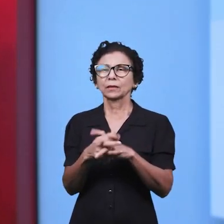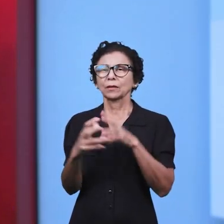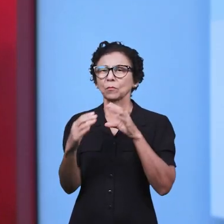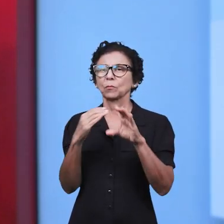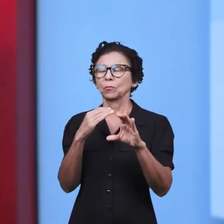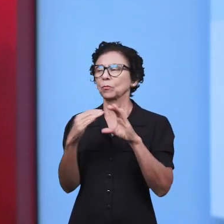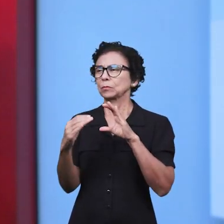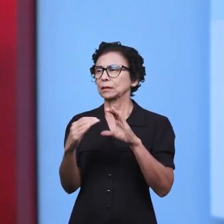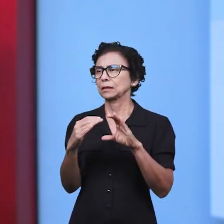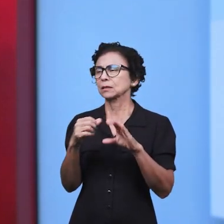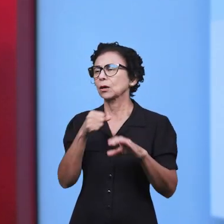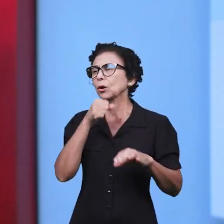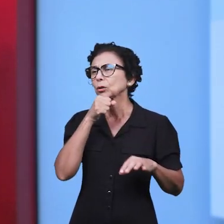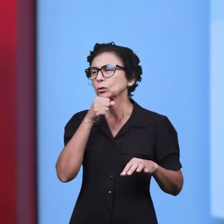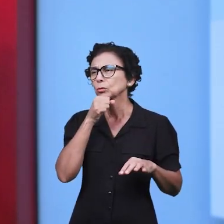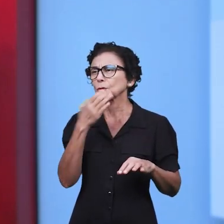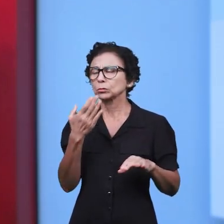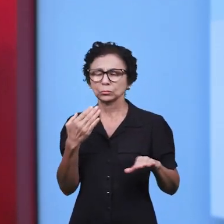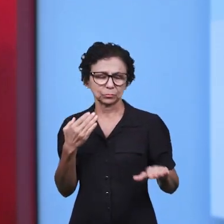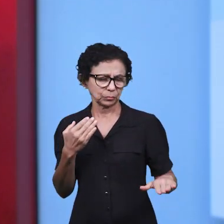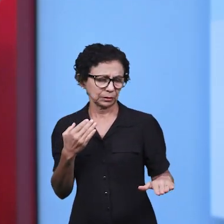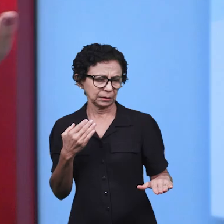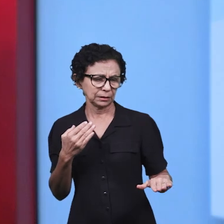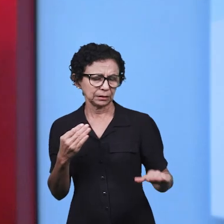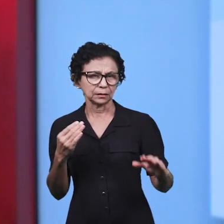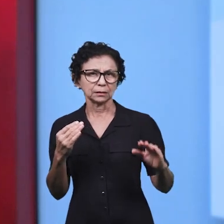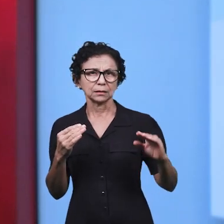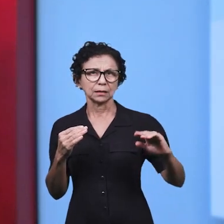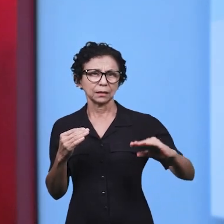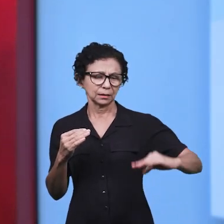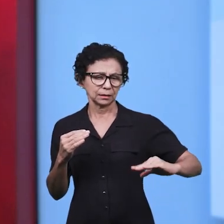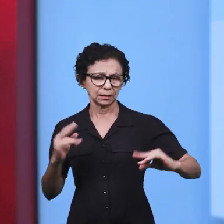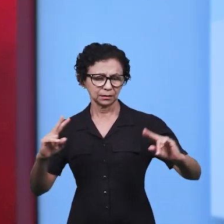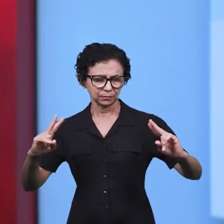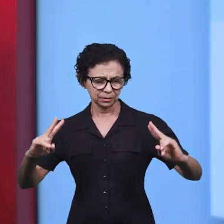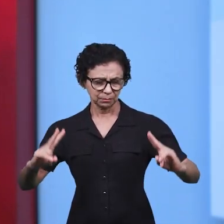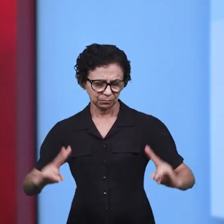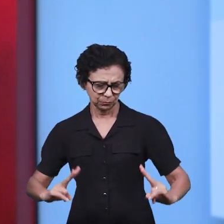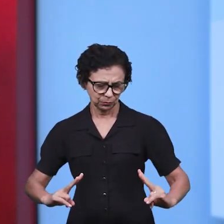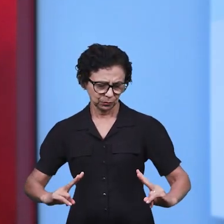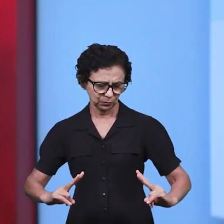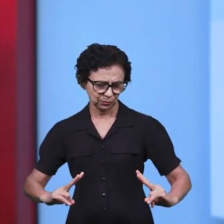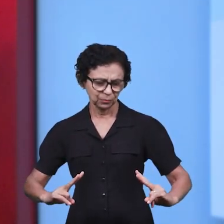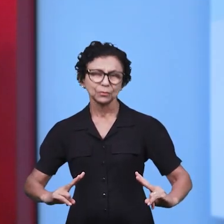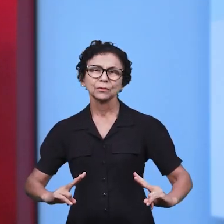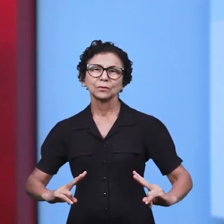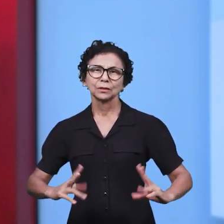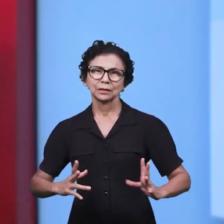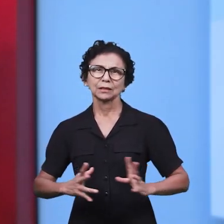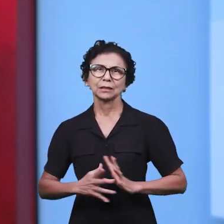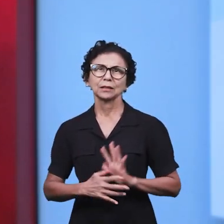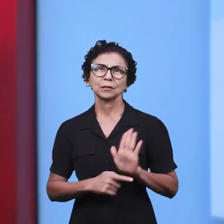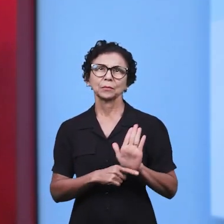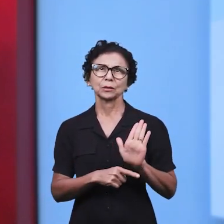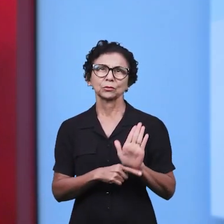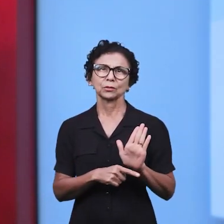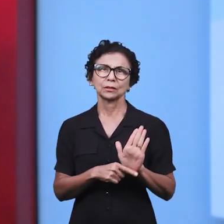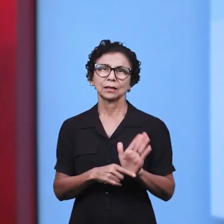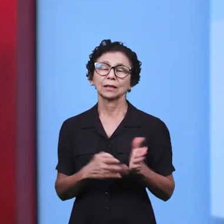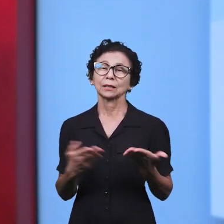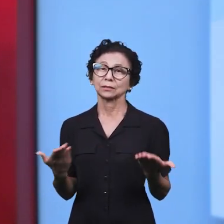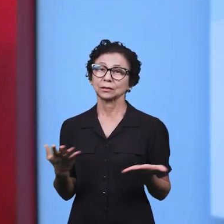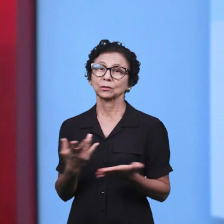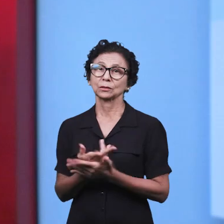comunicação com o idoso ou com a criança, para facilitar a comunicação. E é o que a gente tem feito nas nossas EBDs, não é